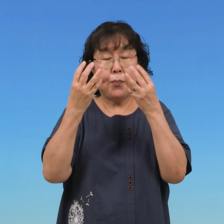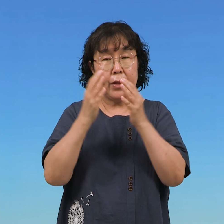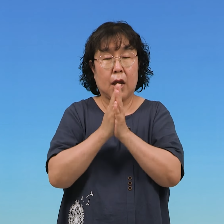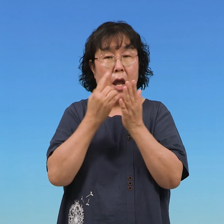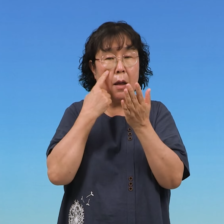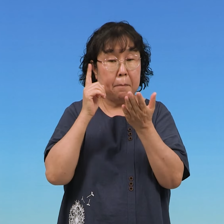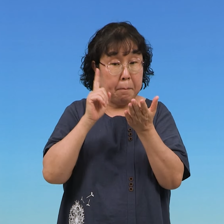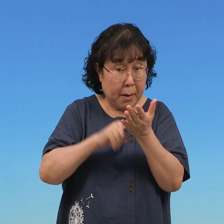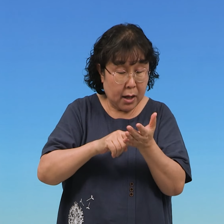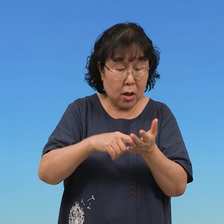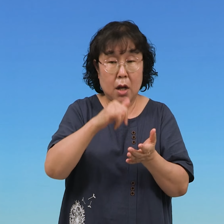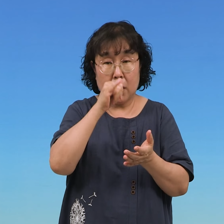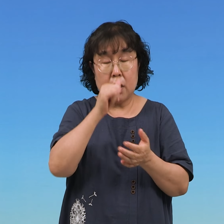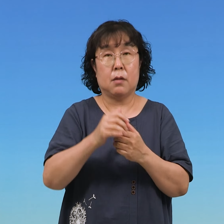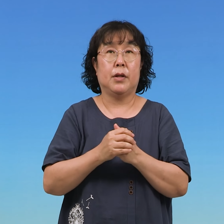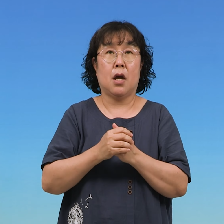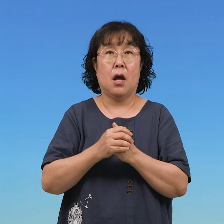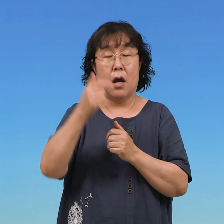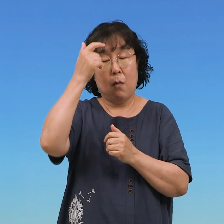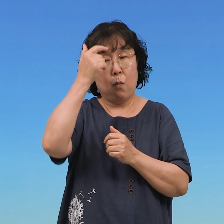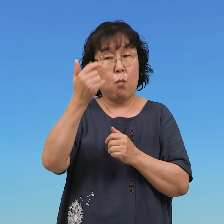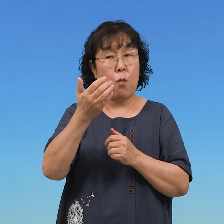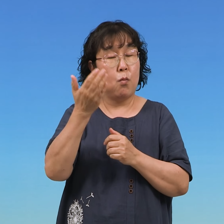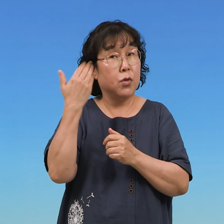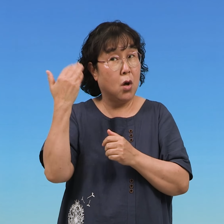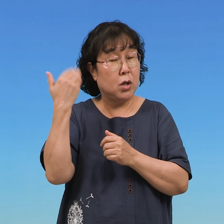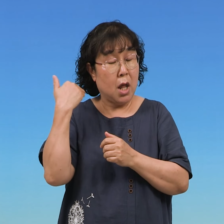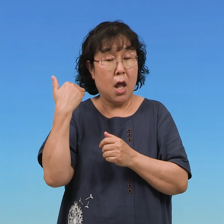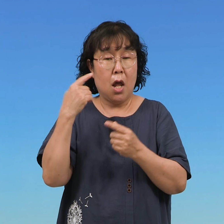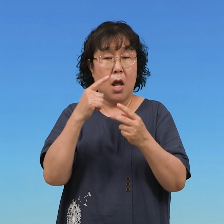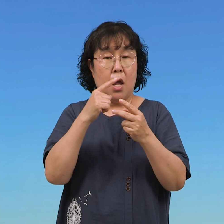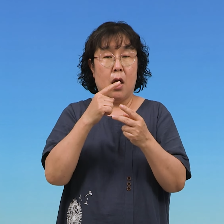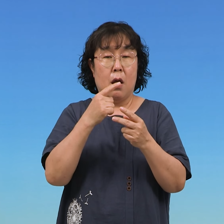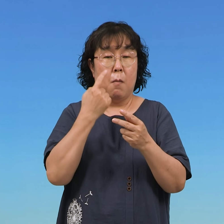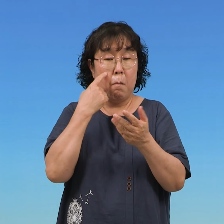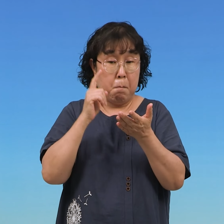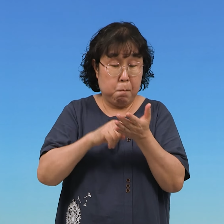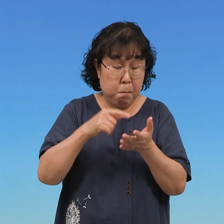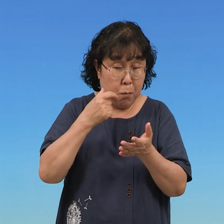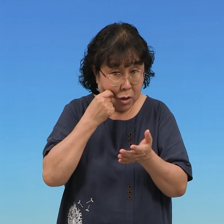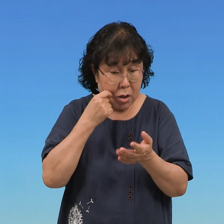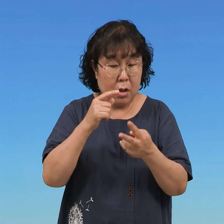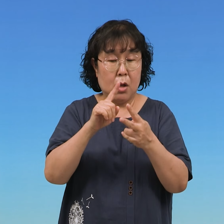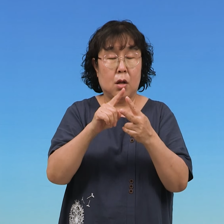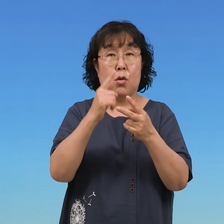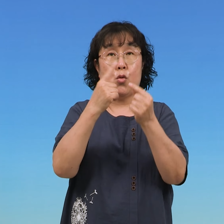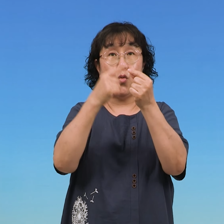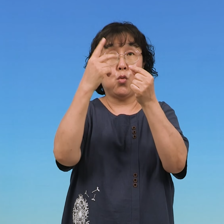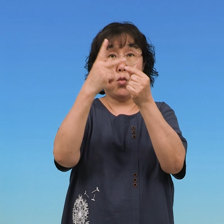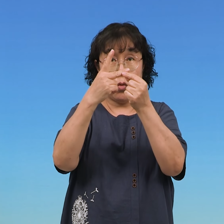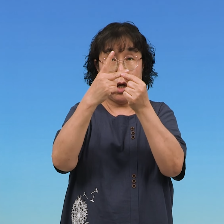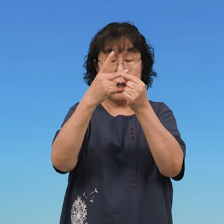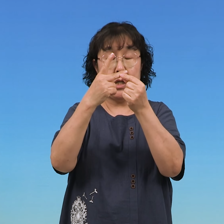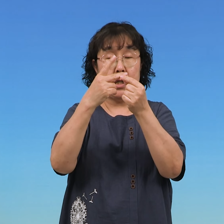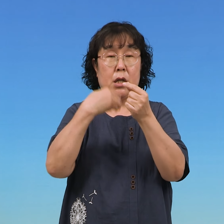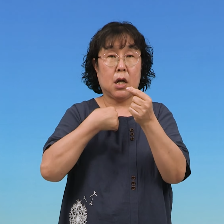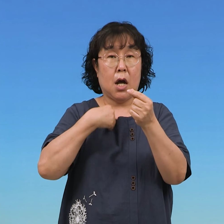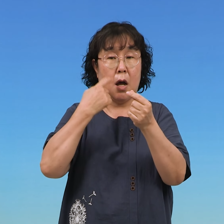여인을 묵상하다가 예전에 제가 미처 발견하지 못했던 2가지 참 중요한데 이걸 내가 왜